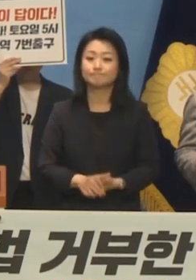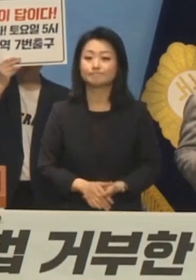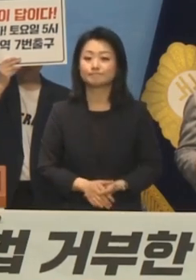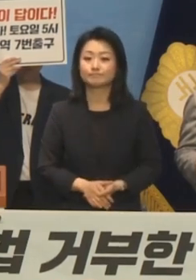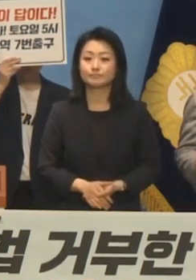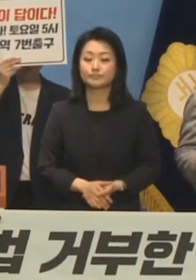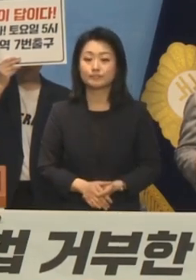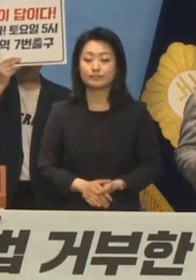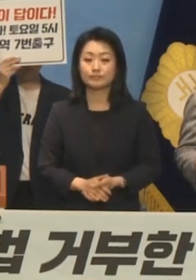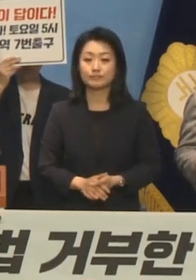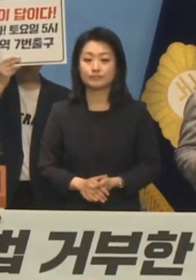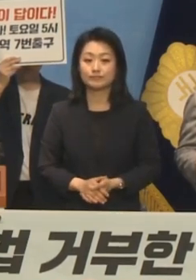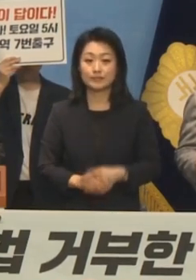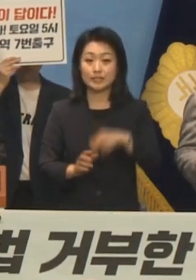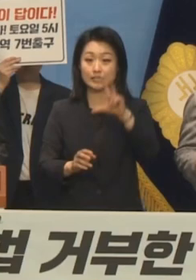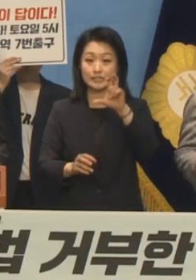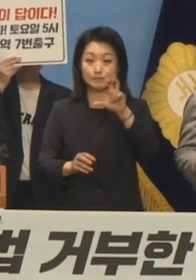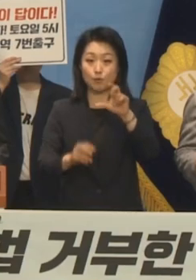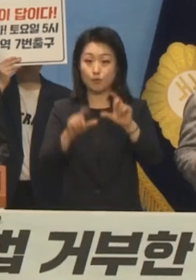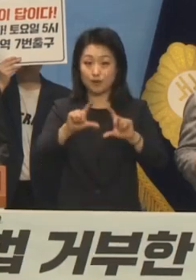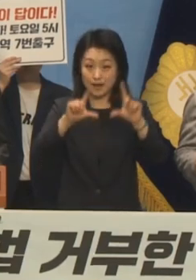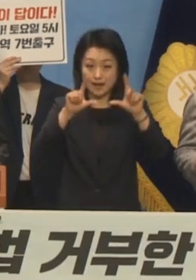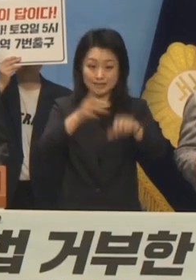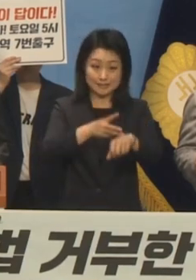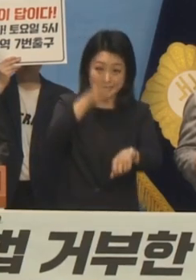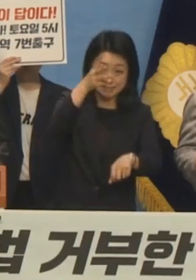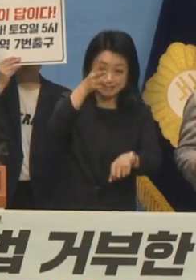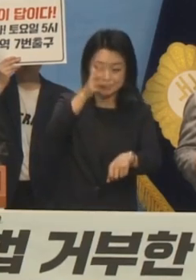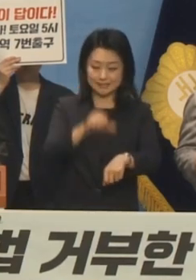촉구합니다. 25일 3시, 5시